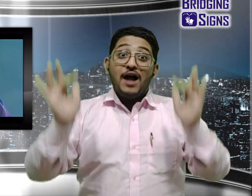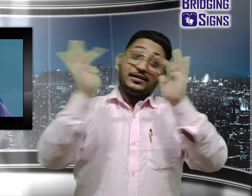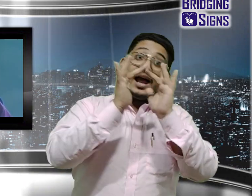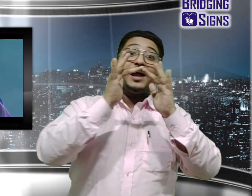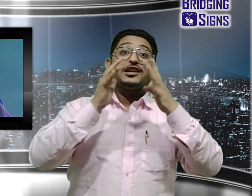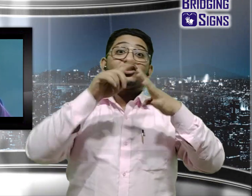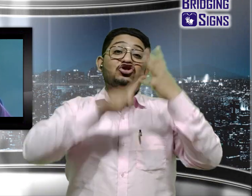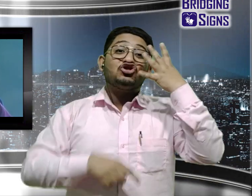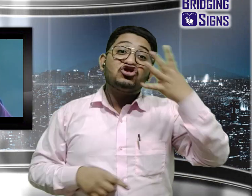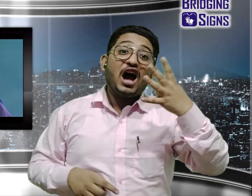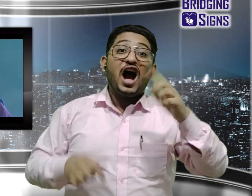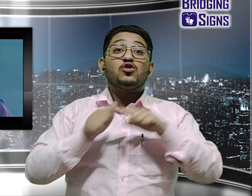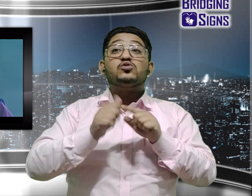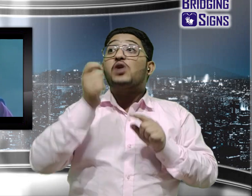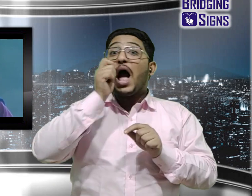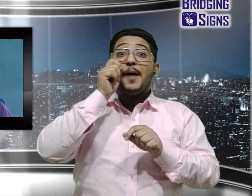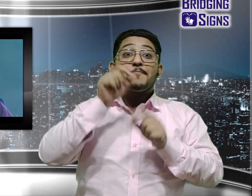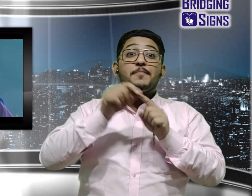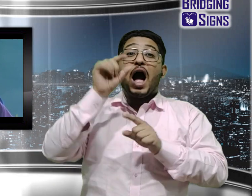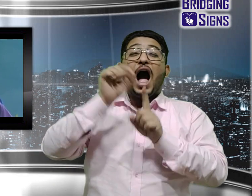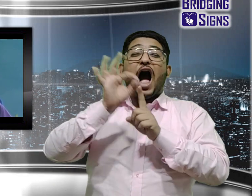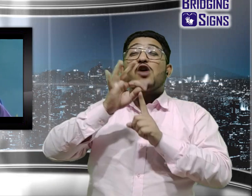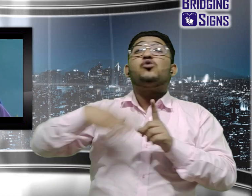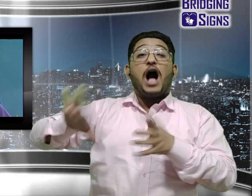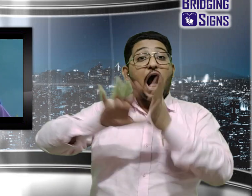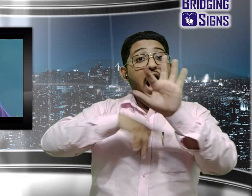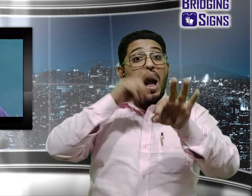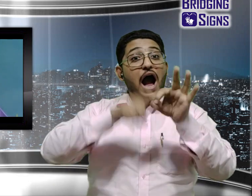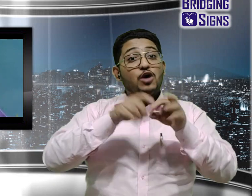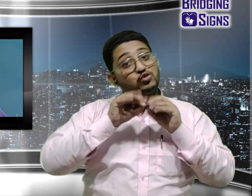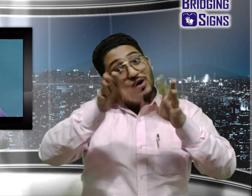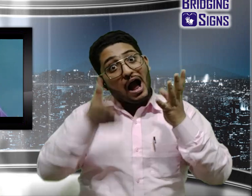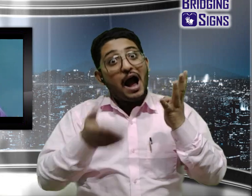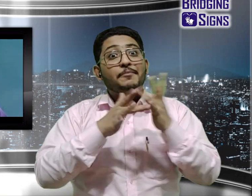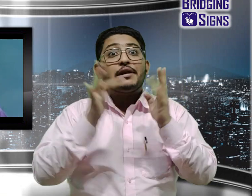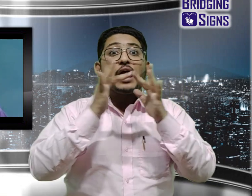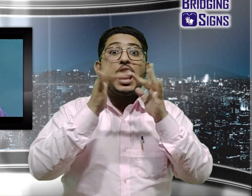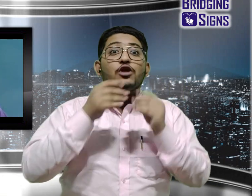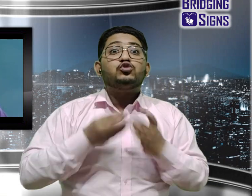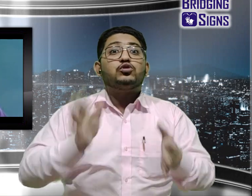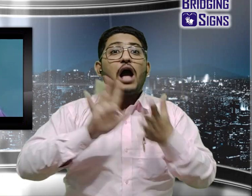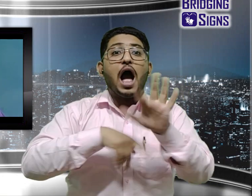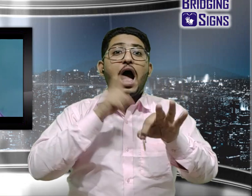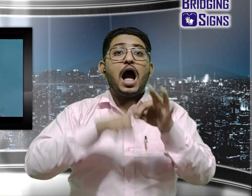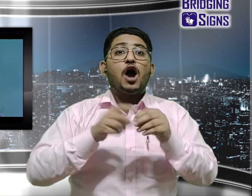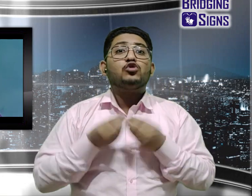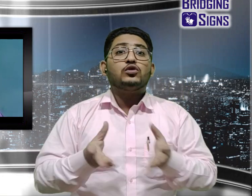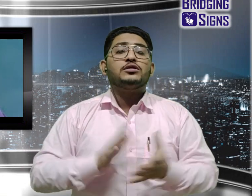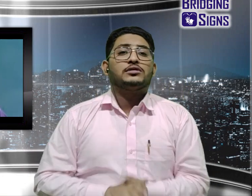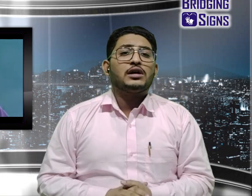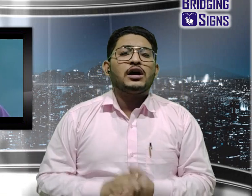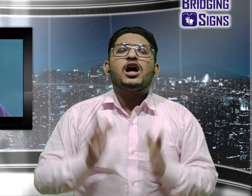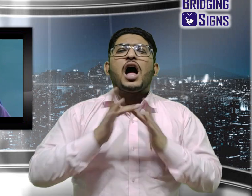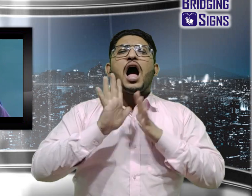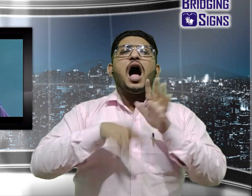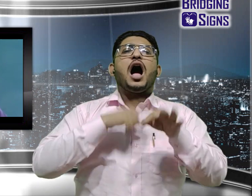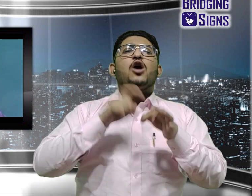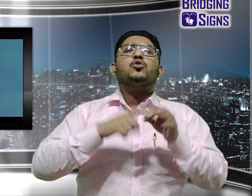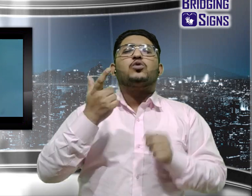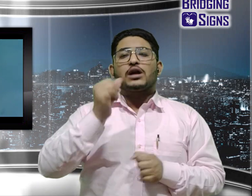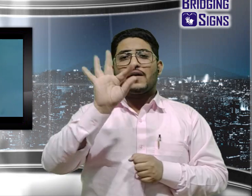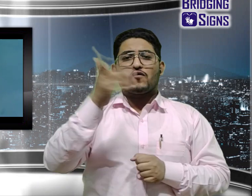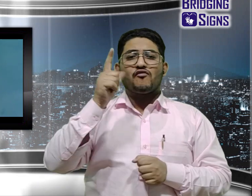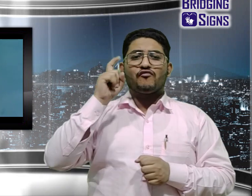इसको एवरी पाकिस्तानी का राइट समझ के इसको आगे बढ़ाना है। अब आप अगर देखें, हमारा